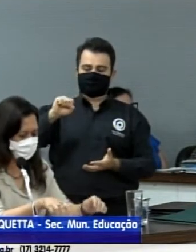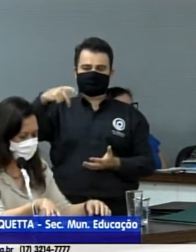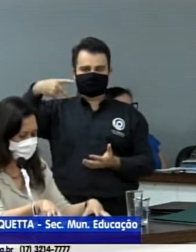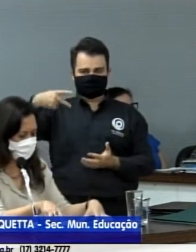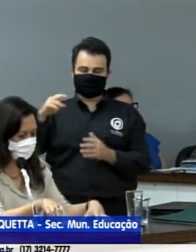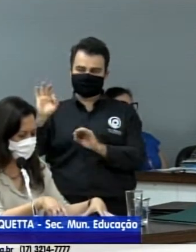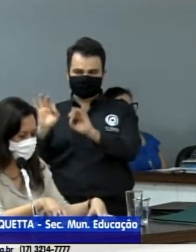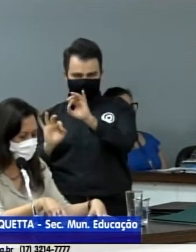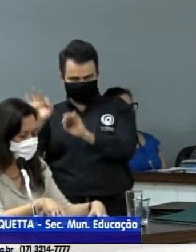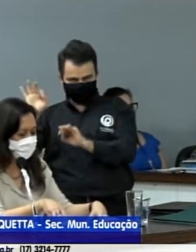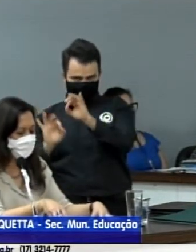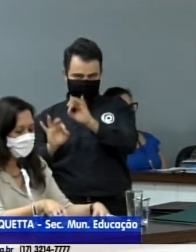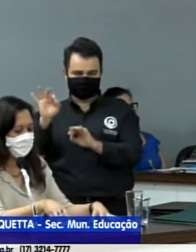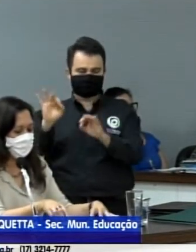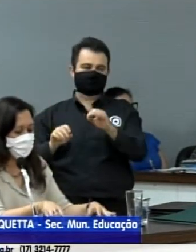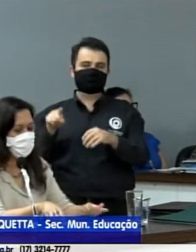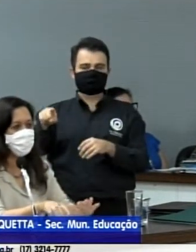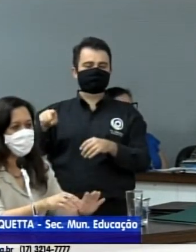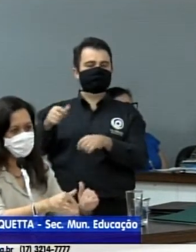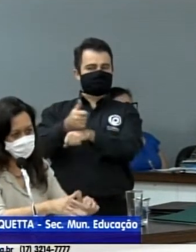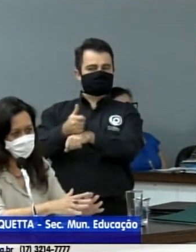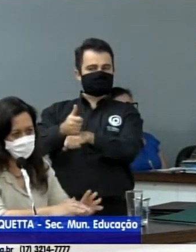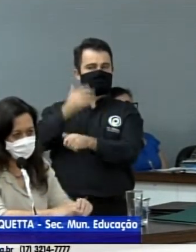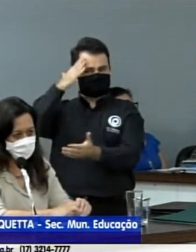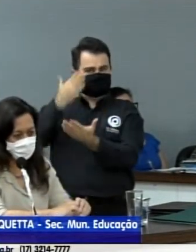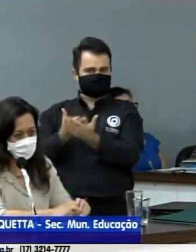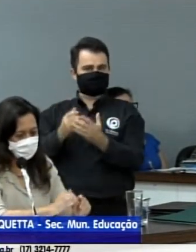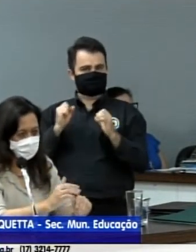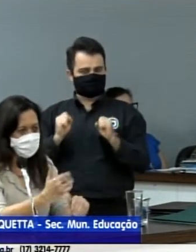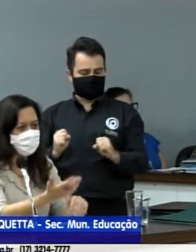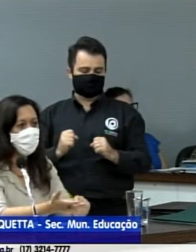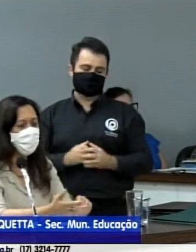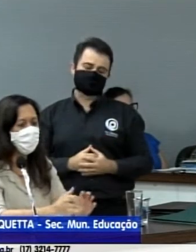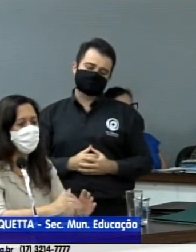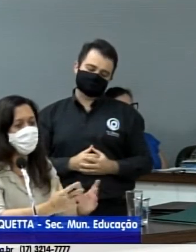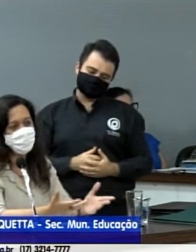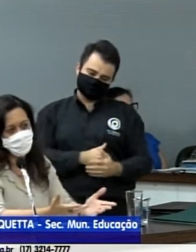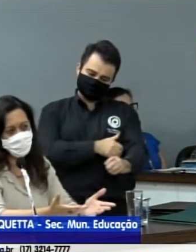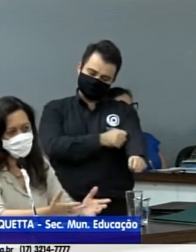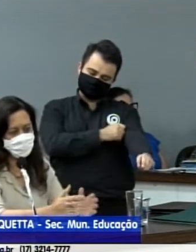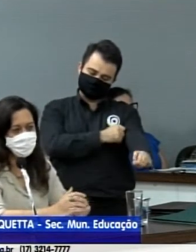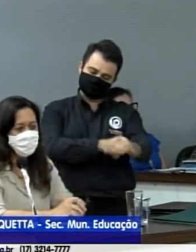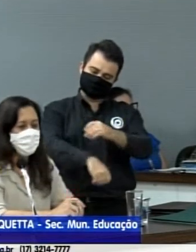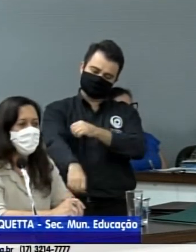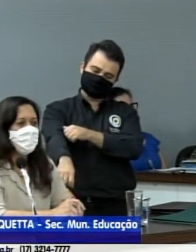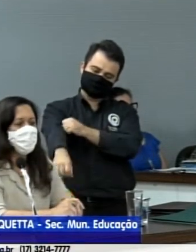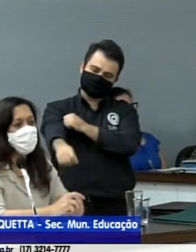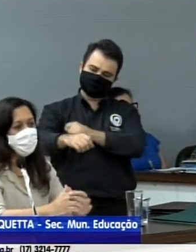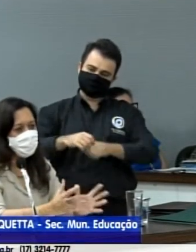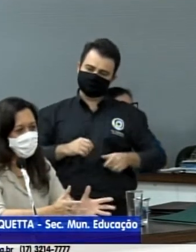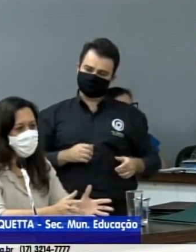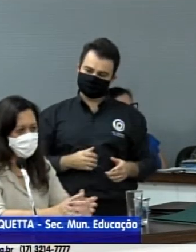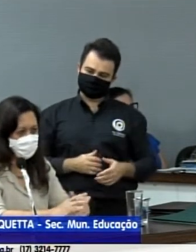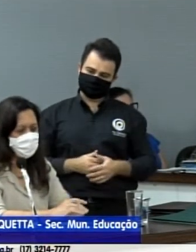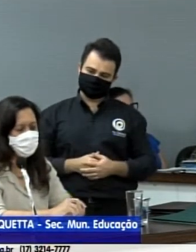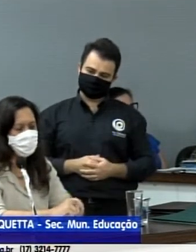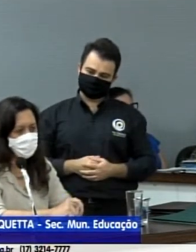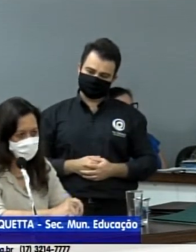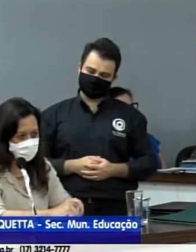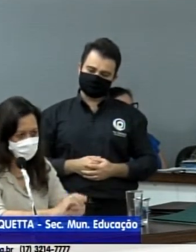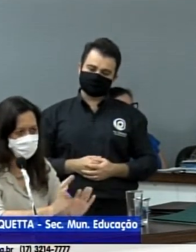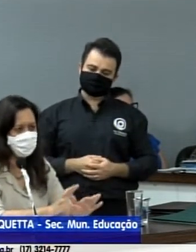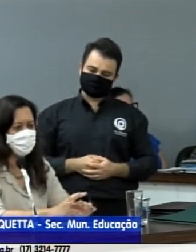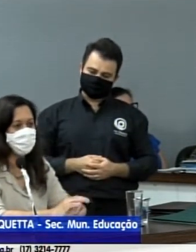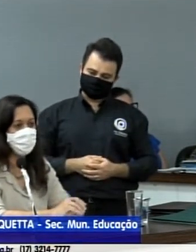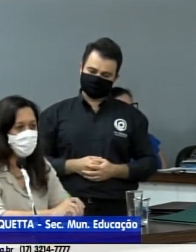VUNESP atua. Então, nós vamos fazer esse contrato temporário. A questão, o que a gente tem hoje? Nós temos professores, sim, para a